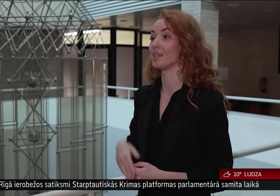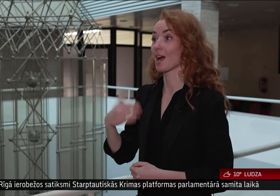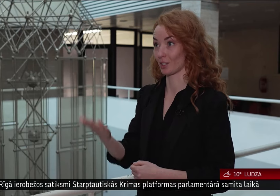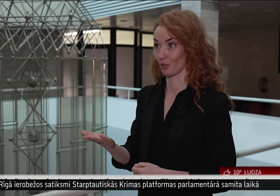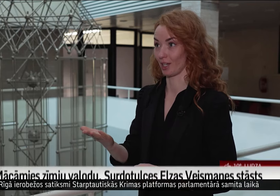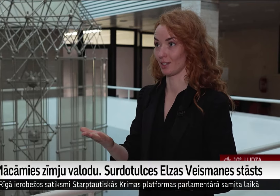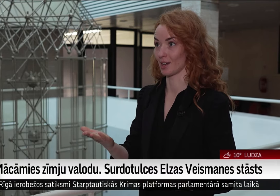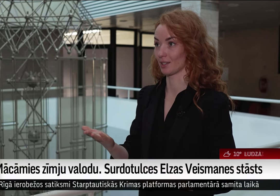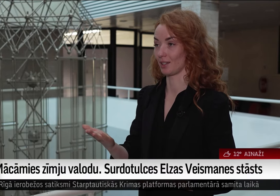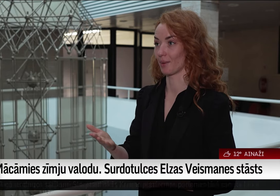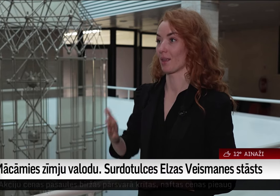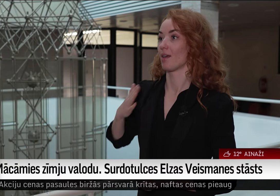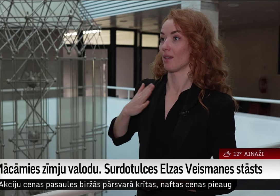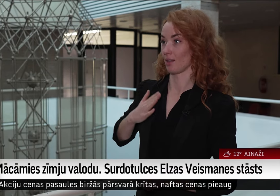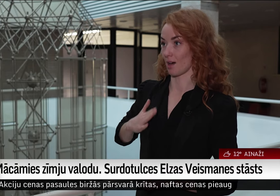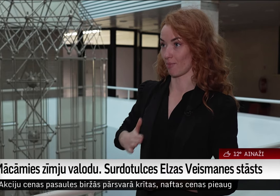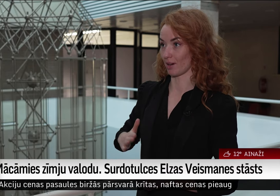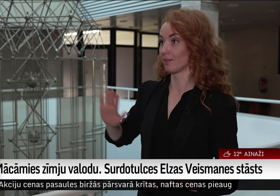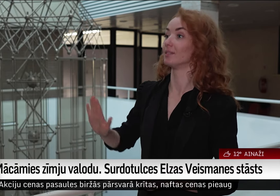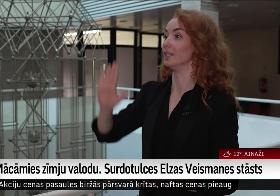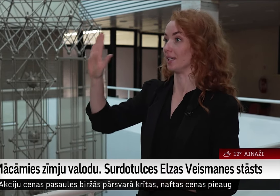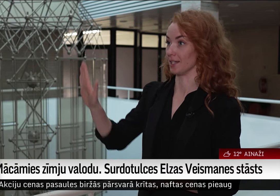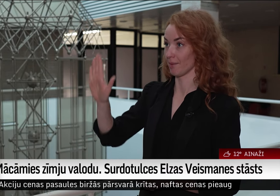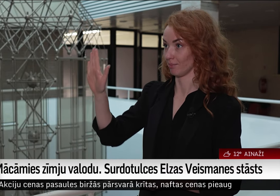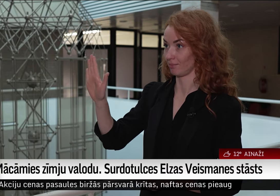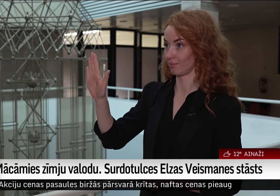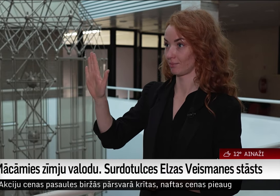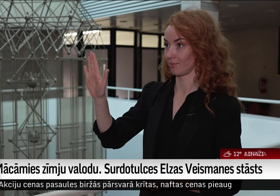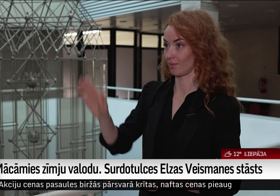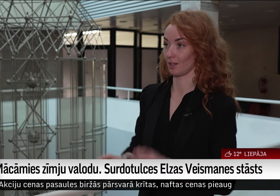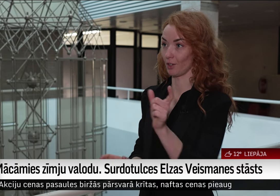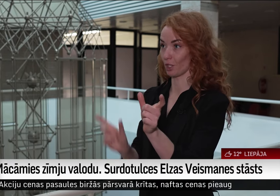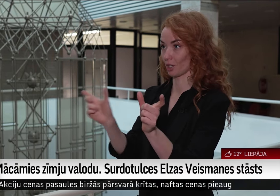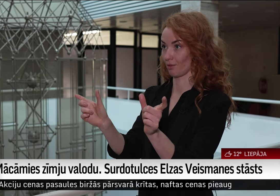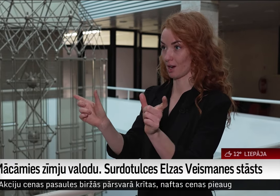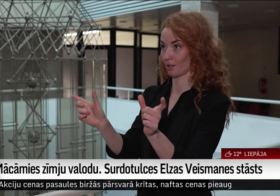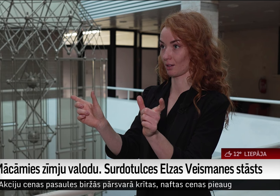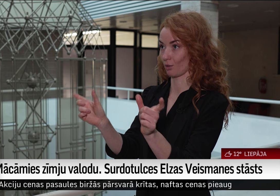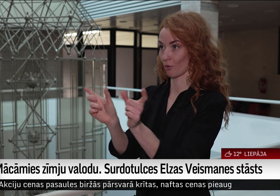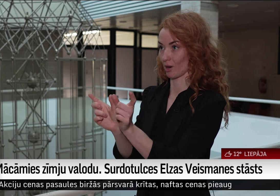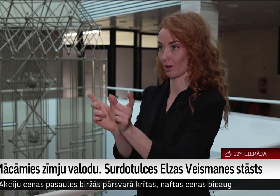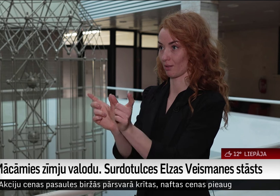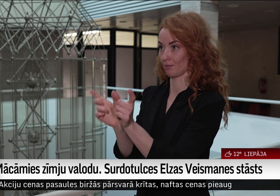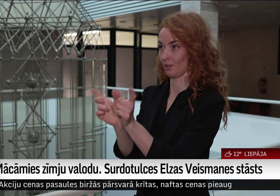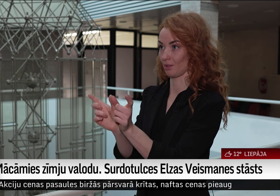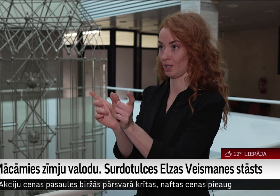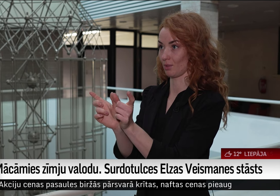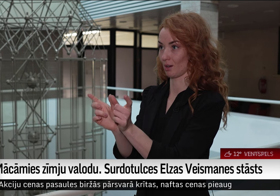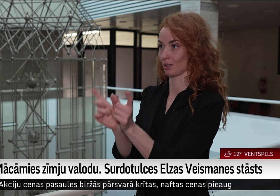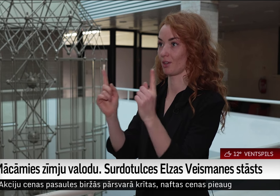ja jāsasveicinās, tad ir laba diena. Tie ir divi dažādi vārdi, kas ir kopā kā divas zīmes saugas vienā